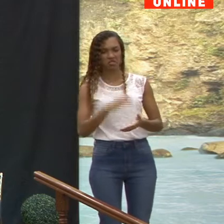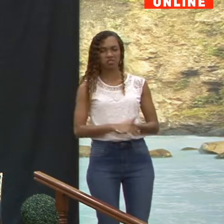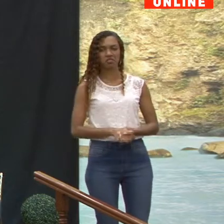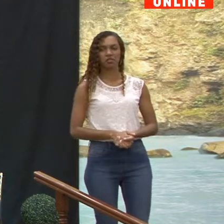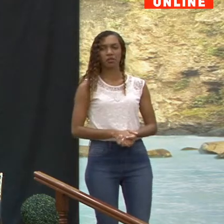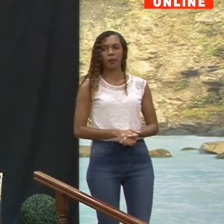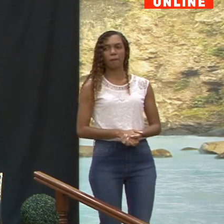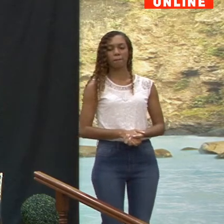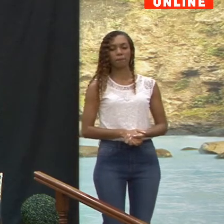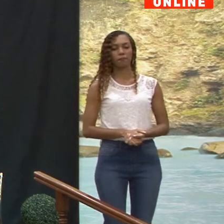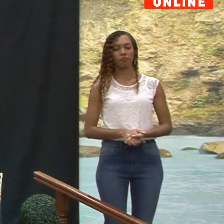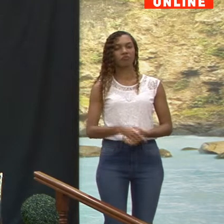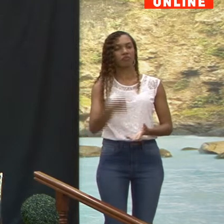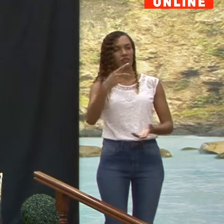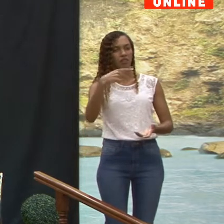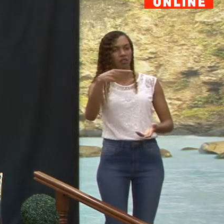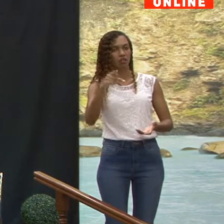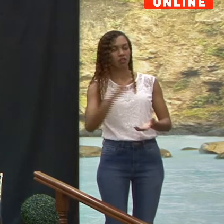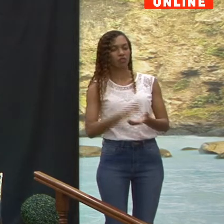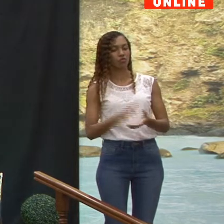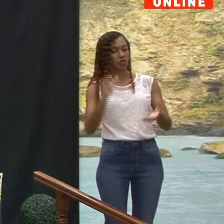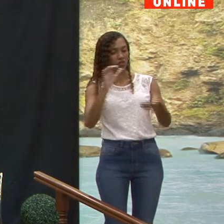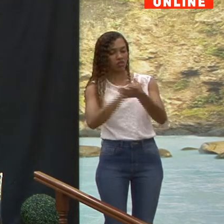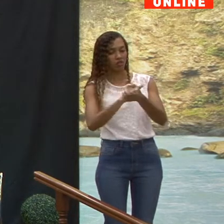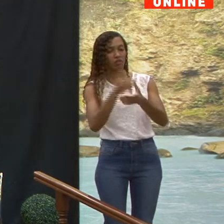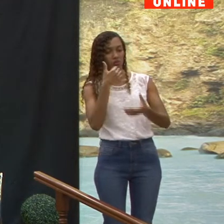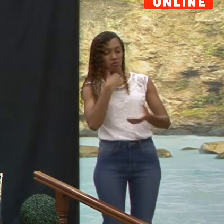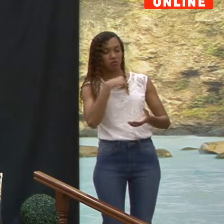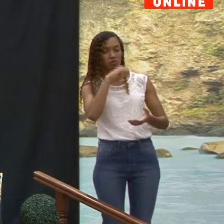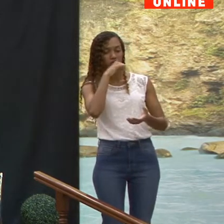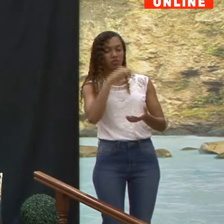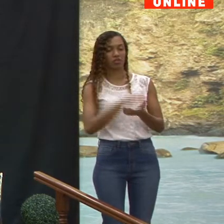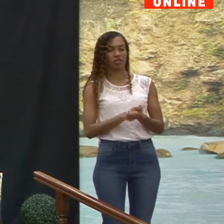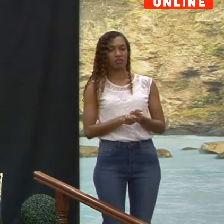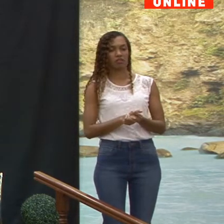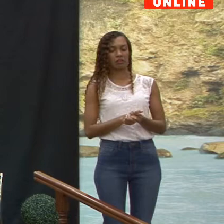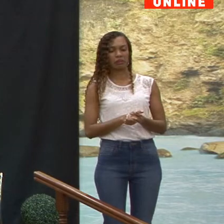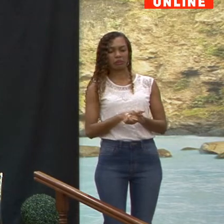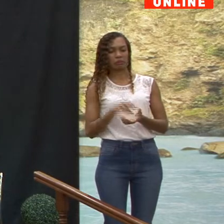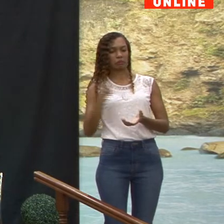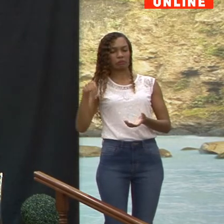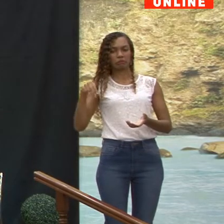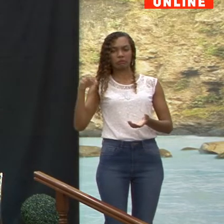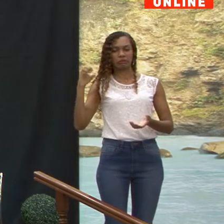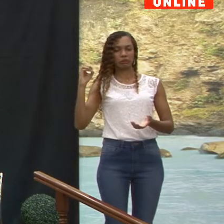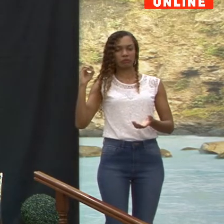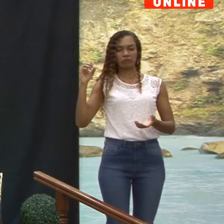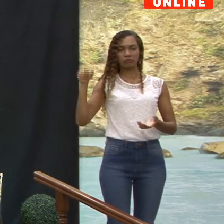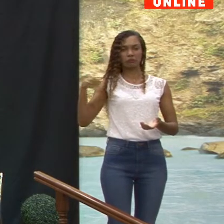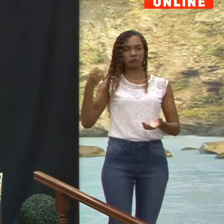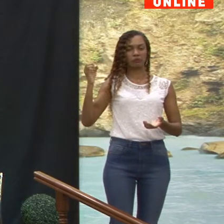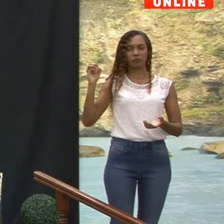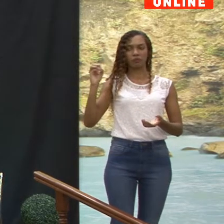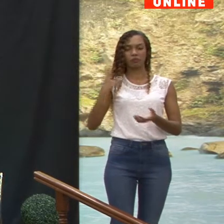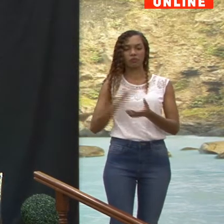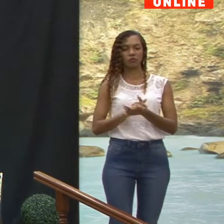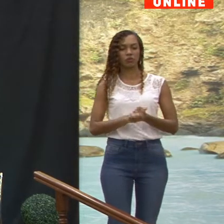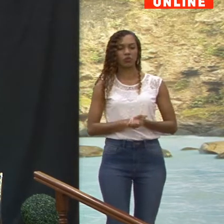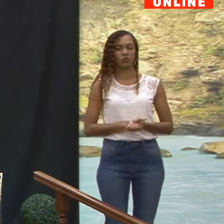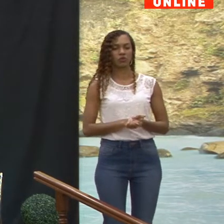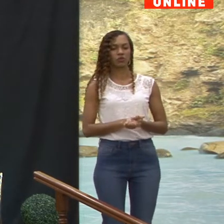A sua mulher começa a ter nojo. E fala para ele: amaldiçoa esse teu Deus e morra.